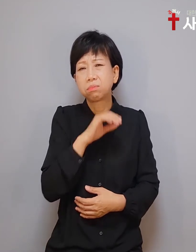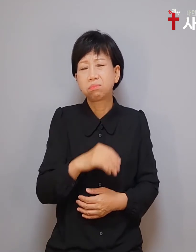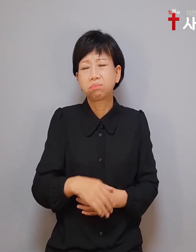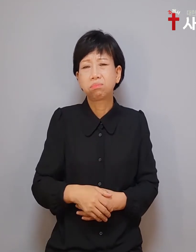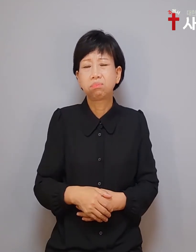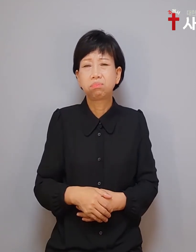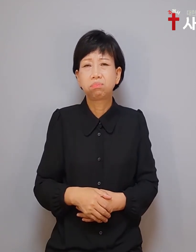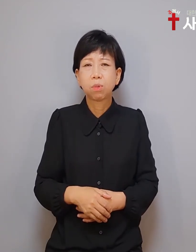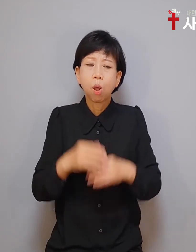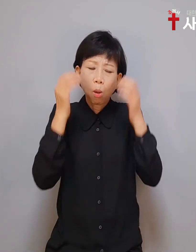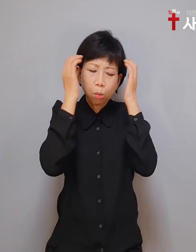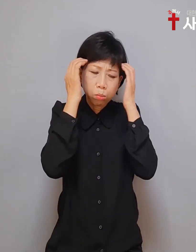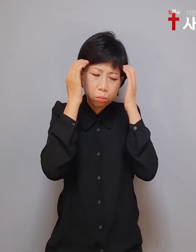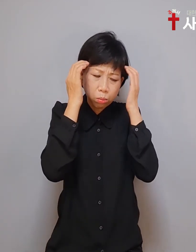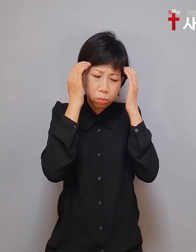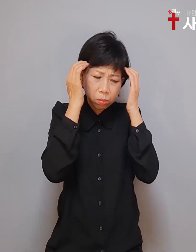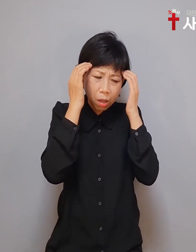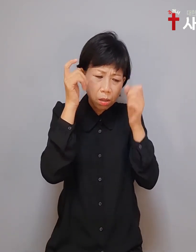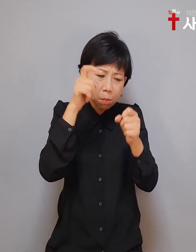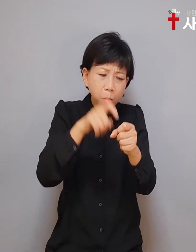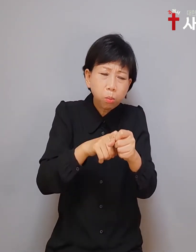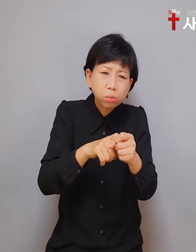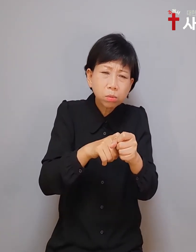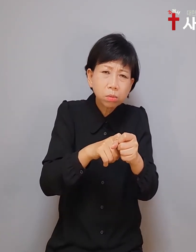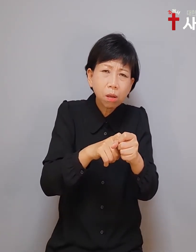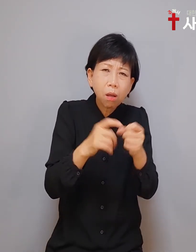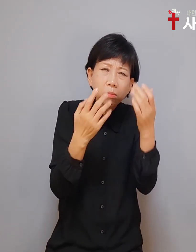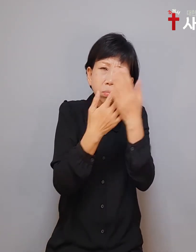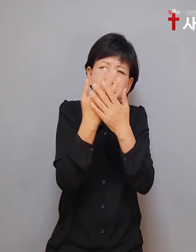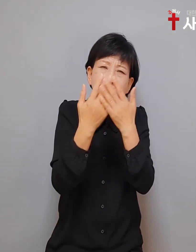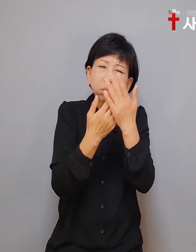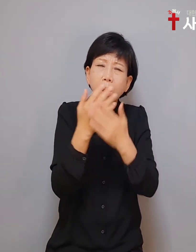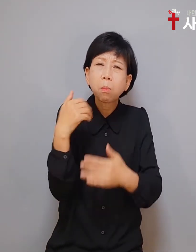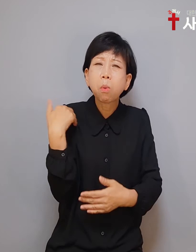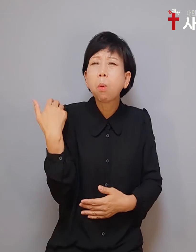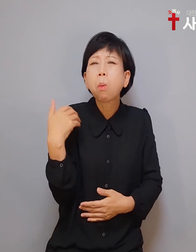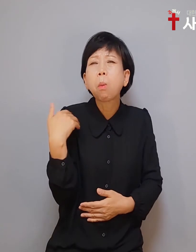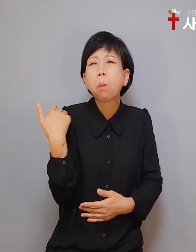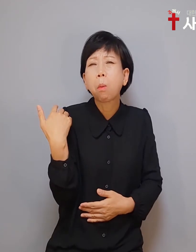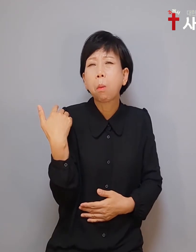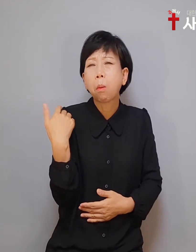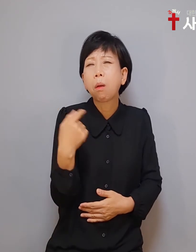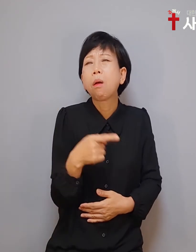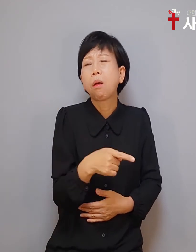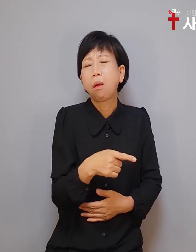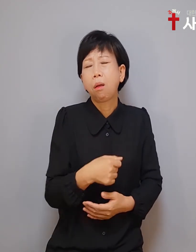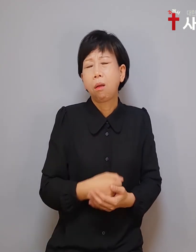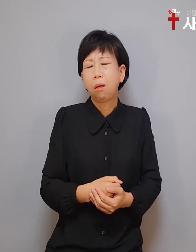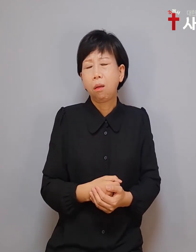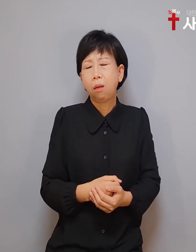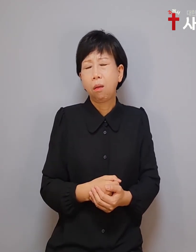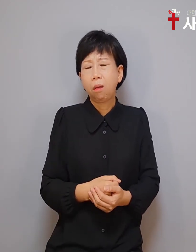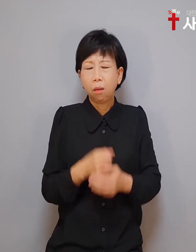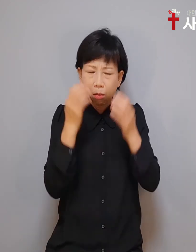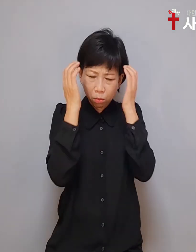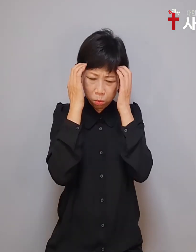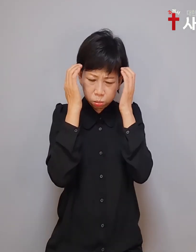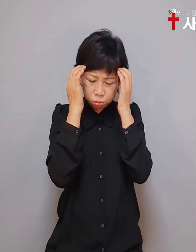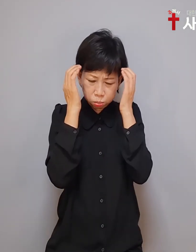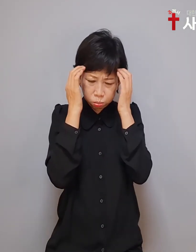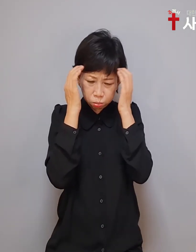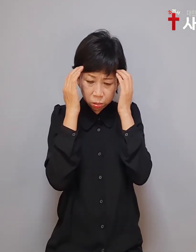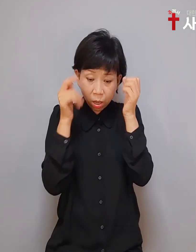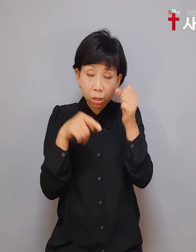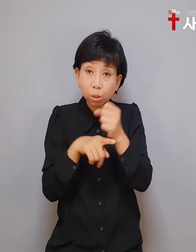안타깝게도 고난과 시련의 목적을 이해하지 못했기 때문입니다. 하나님이 고난의 파도와 시련의 풍랑을 허락하시는 이유가